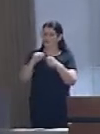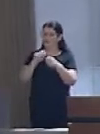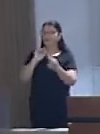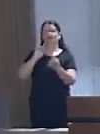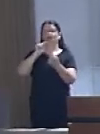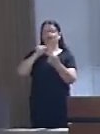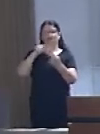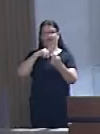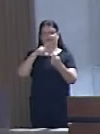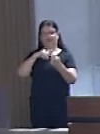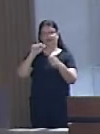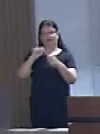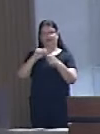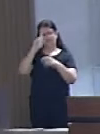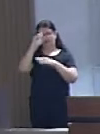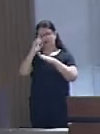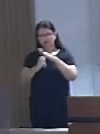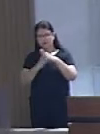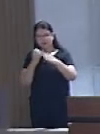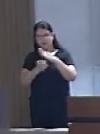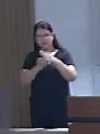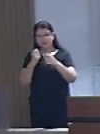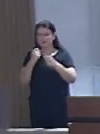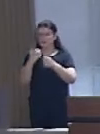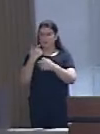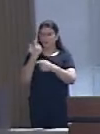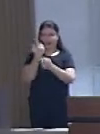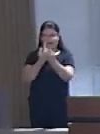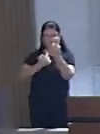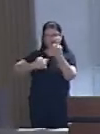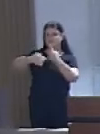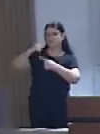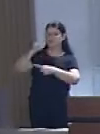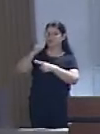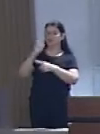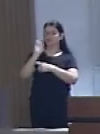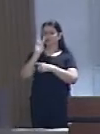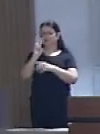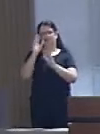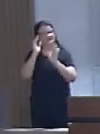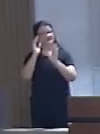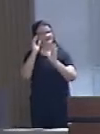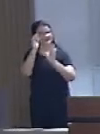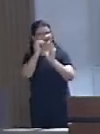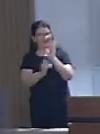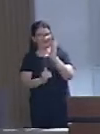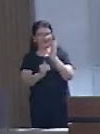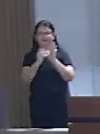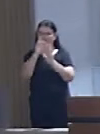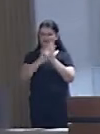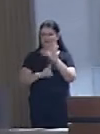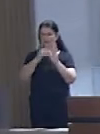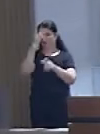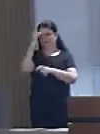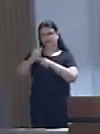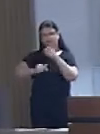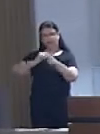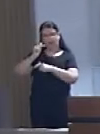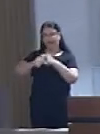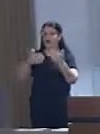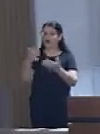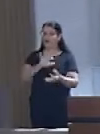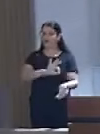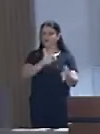que os patrões possam avançar do ponto de vista de tirar direitos dos trabalhadores. E agora, nesse processo